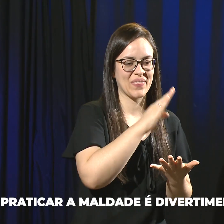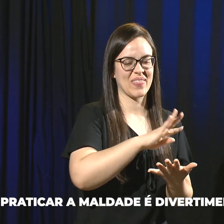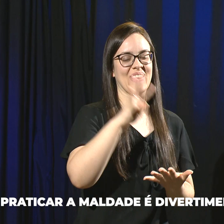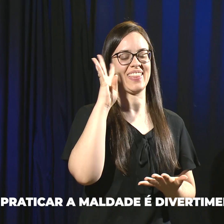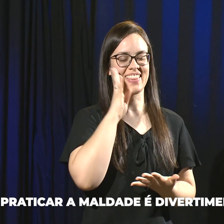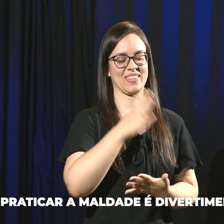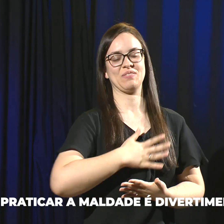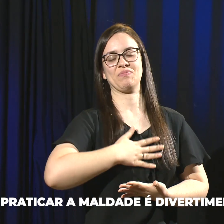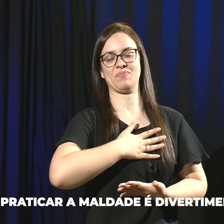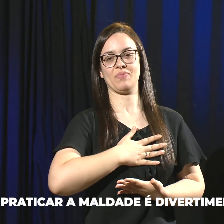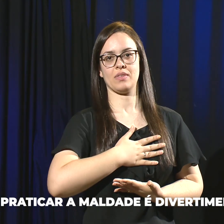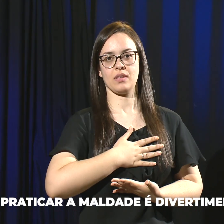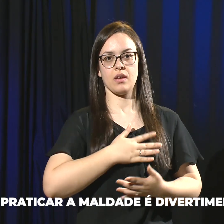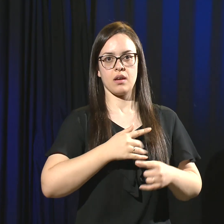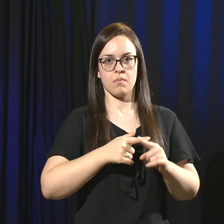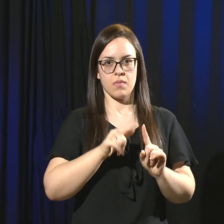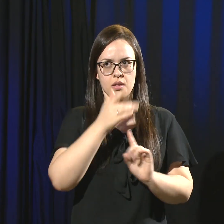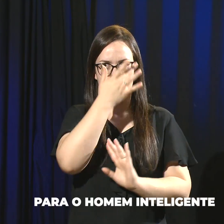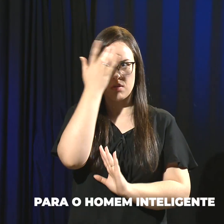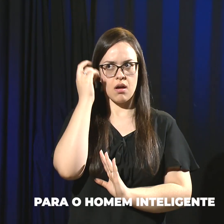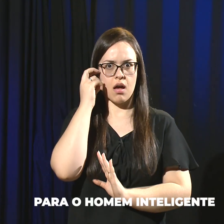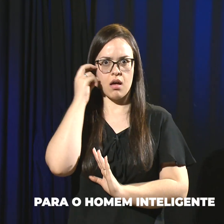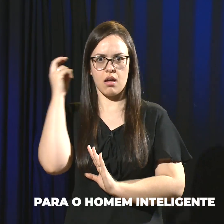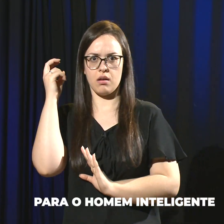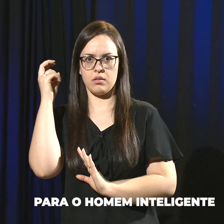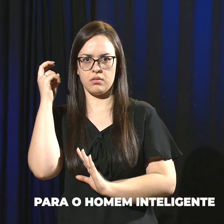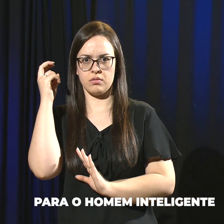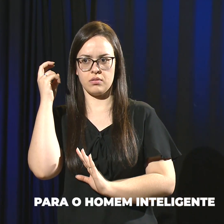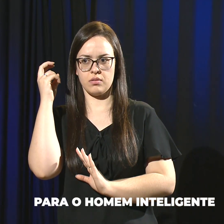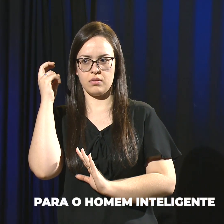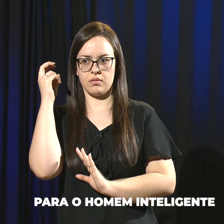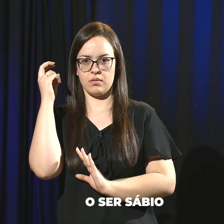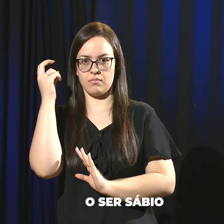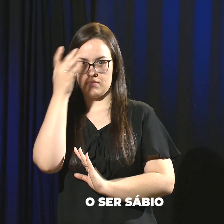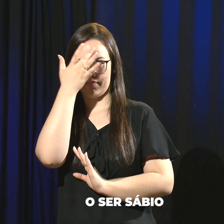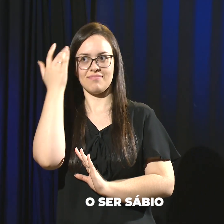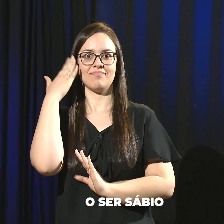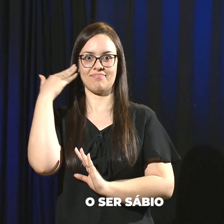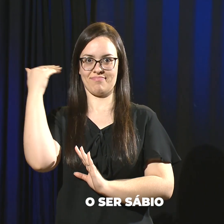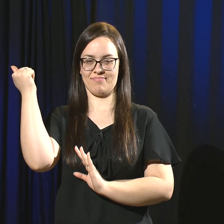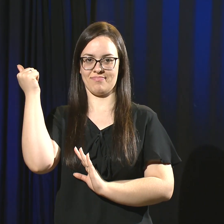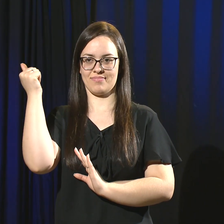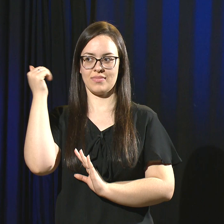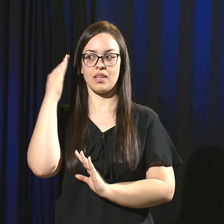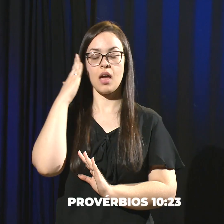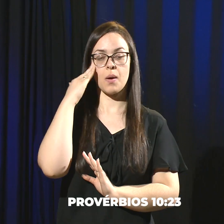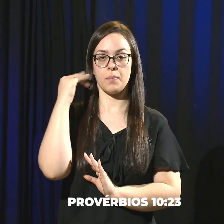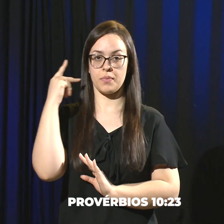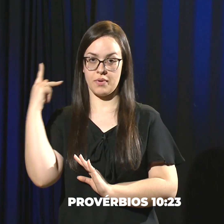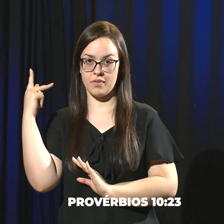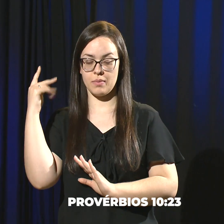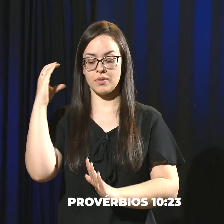a maldade é divertimento para o aumento inteligente o ser sábio provérbios